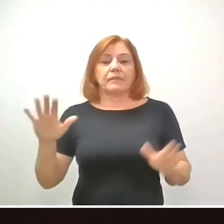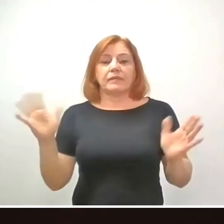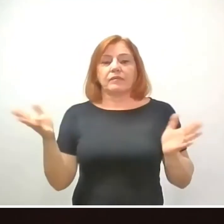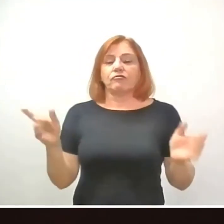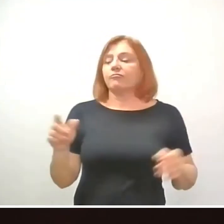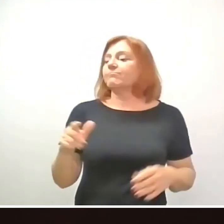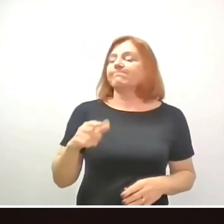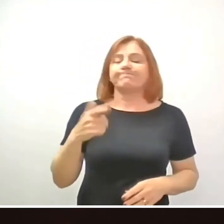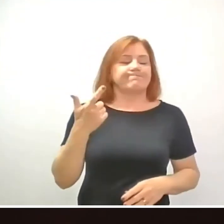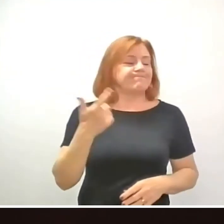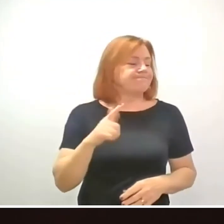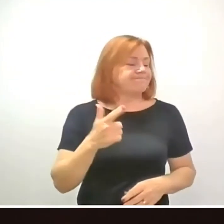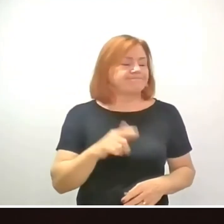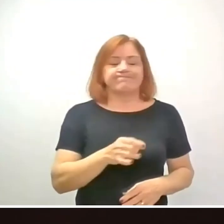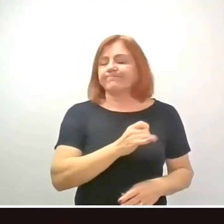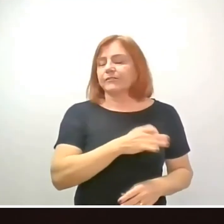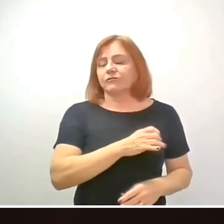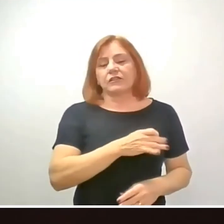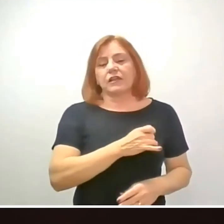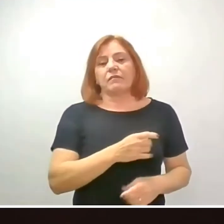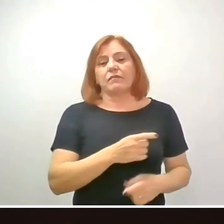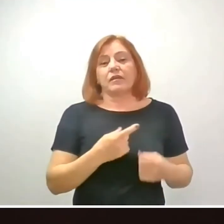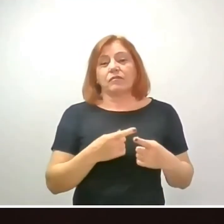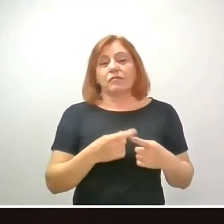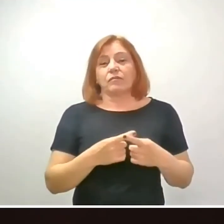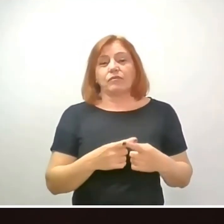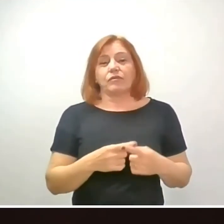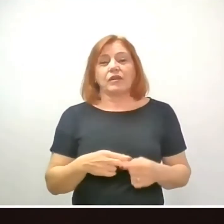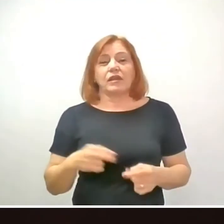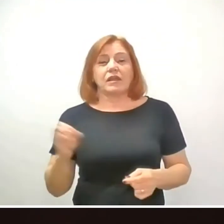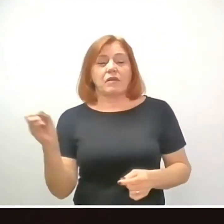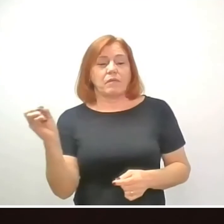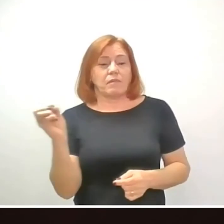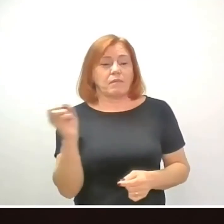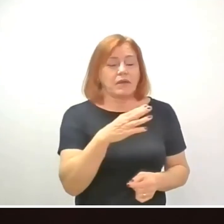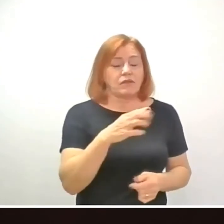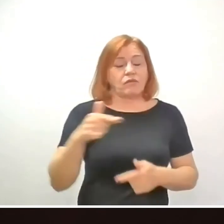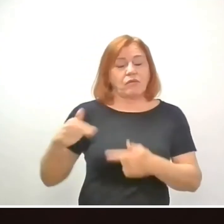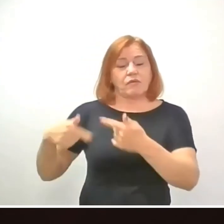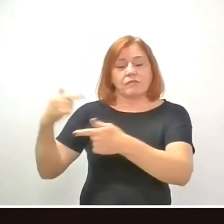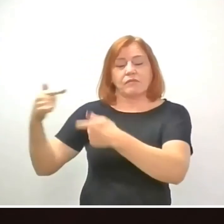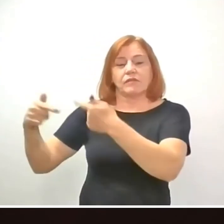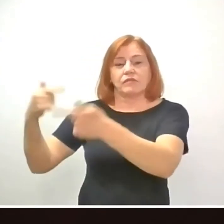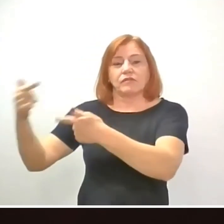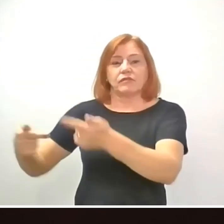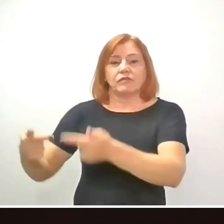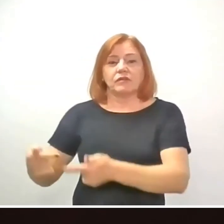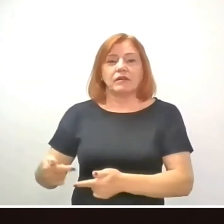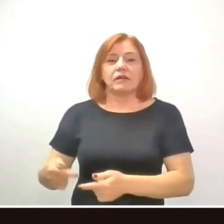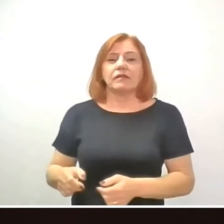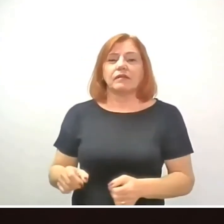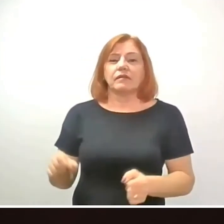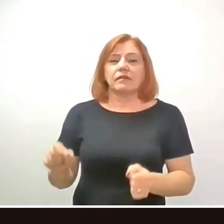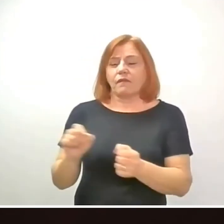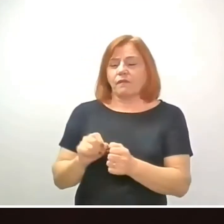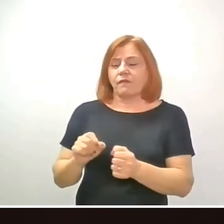o Senhor está criando uma nova geração, formando os exércitos de jovens